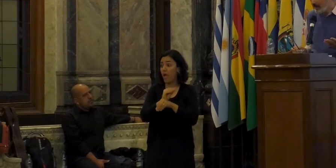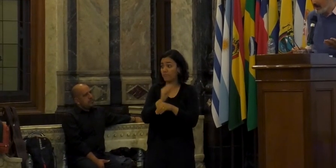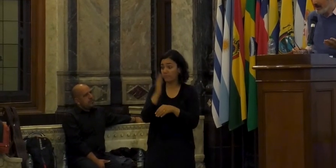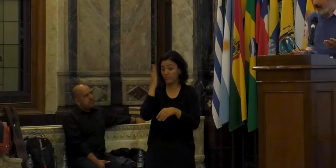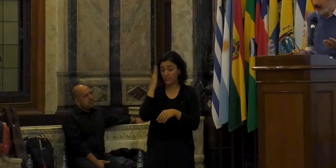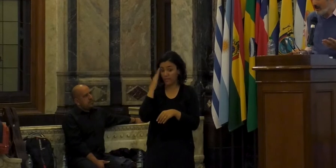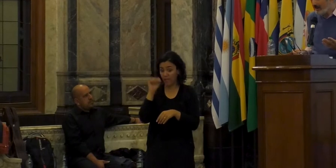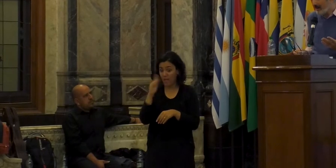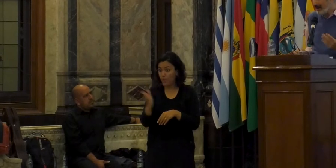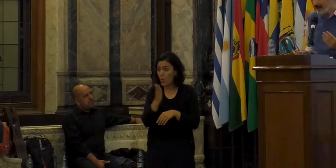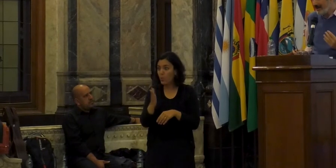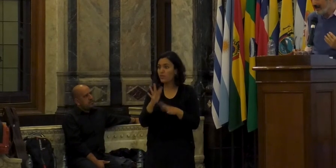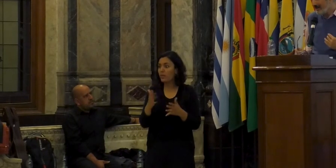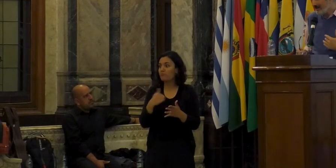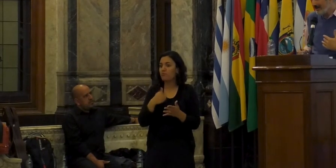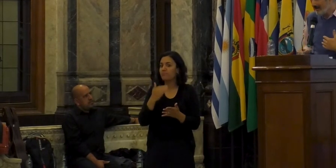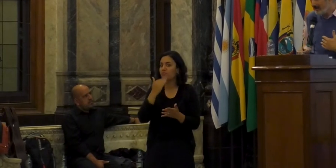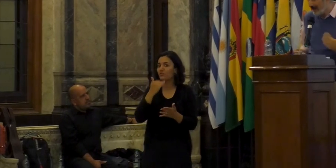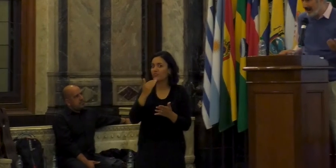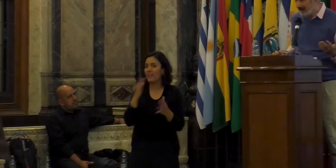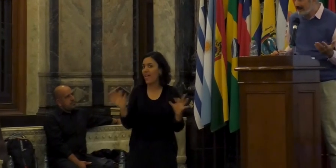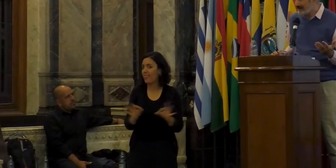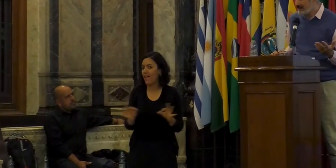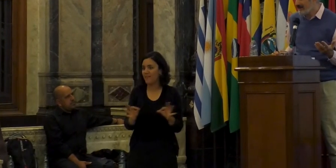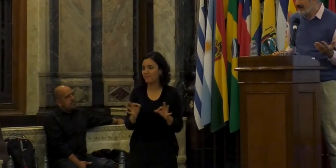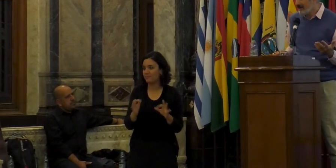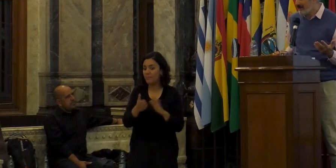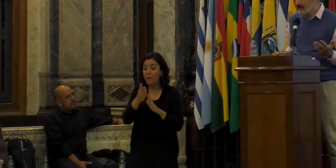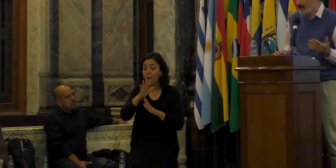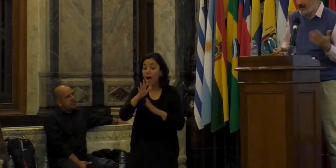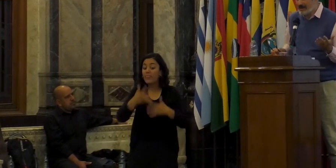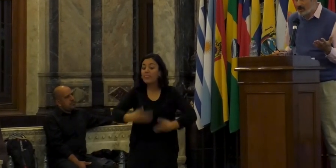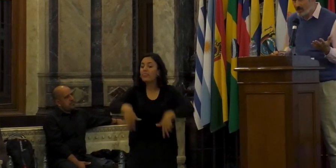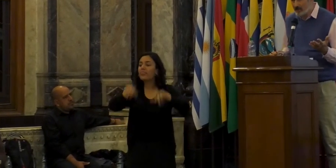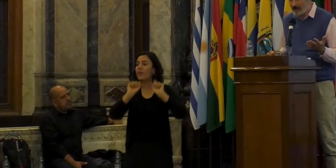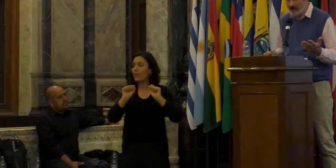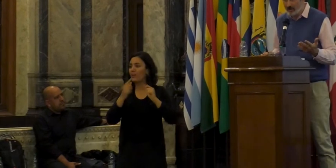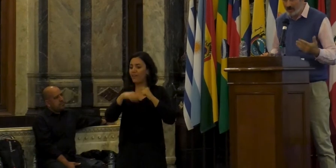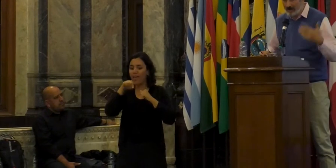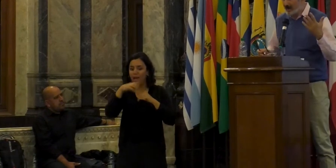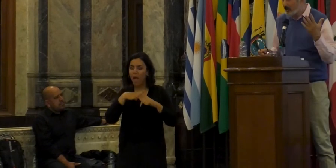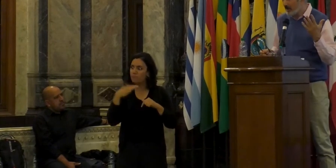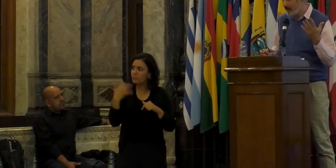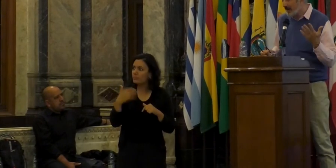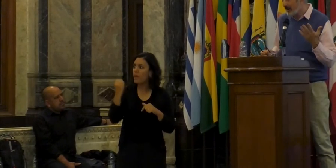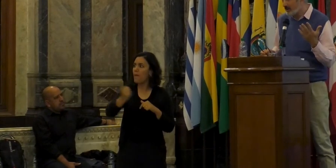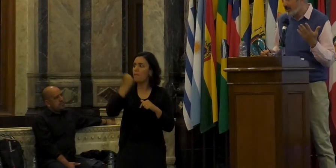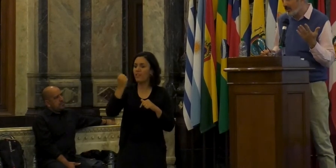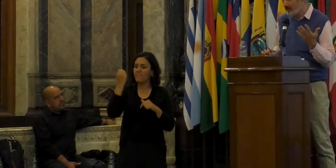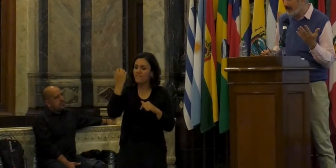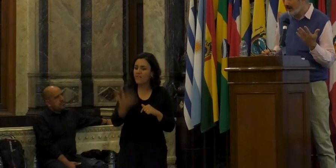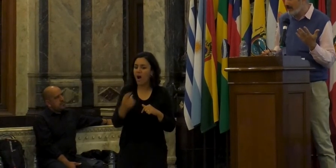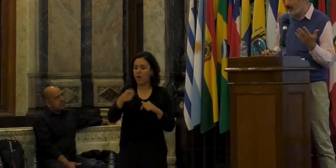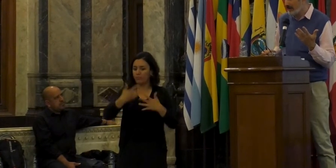va a descubrir y encuentra perlas, encuentra tesoros y con toda la responsabilidad que